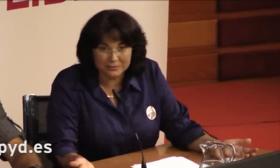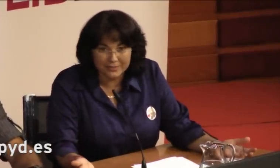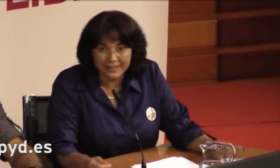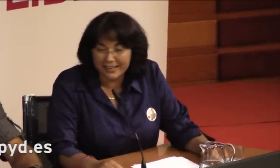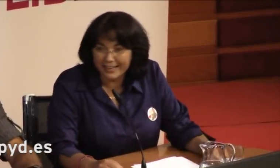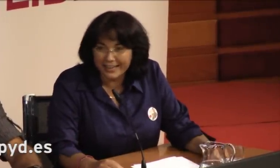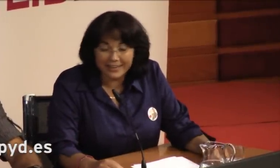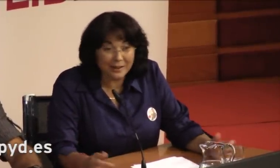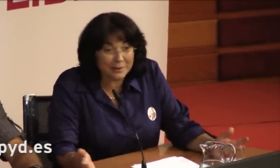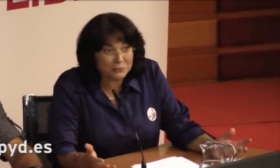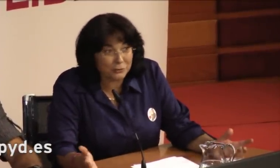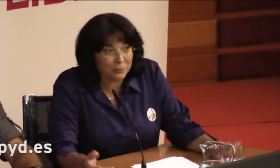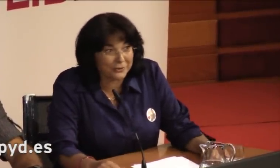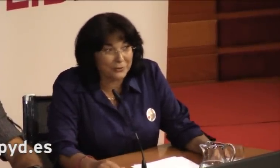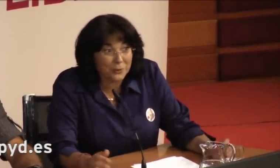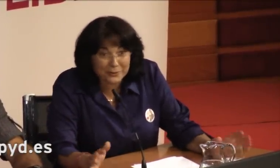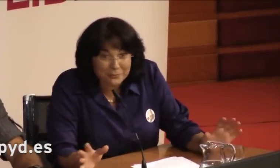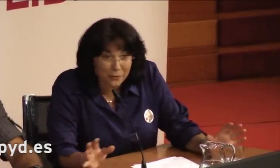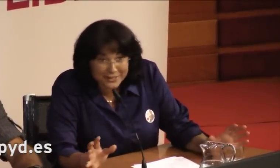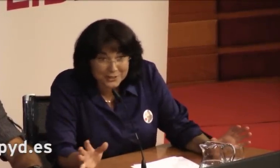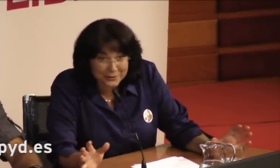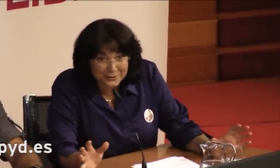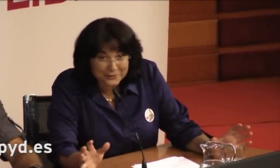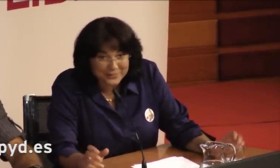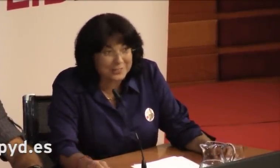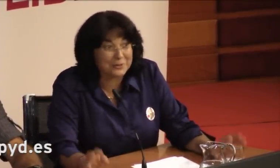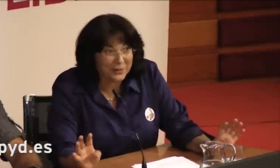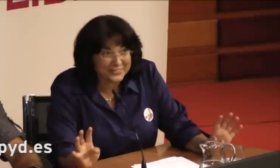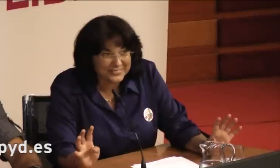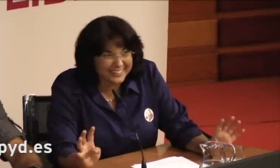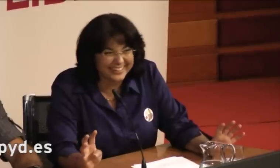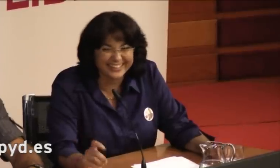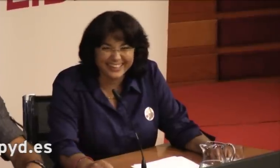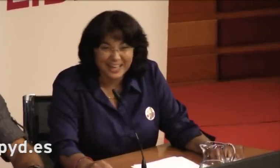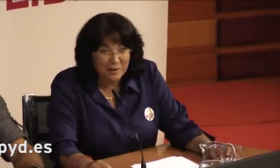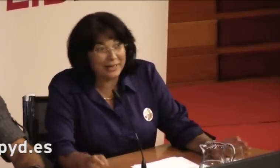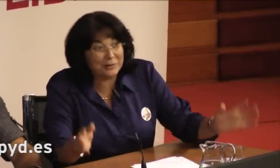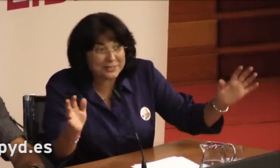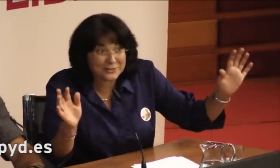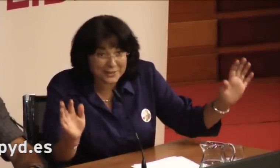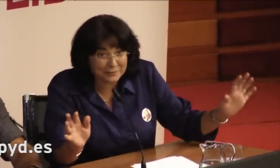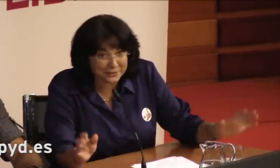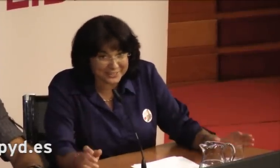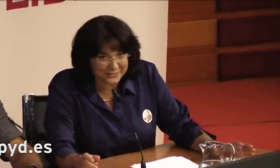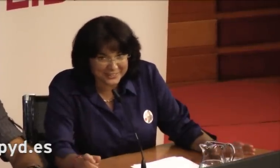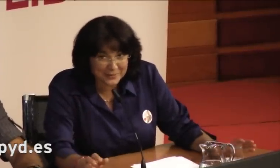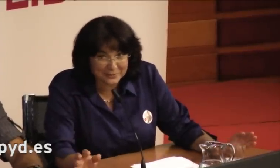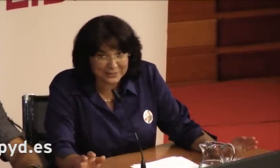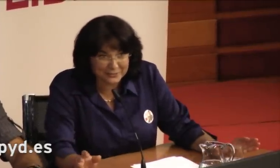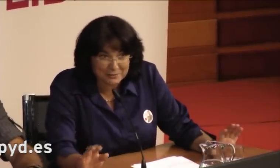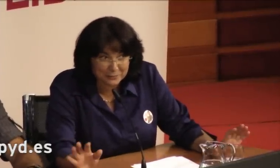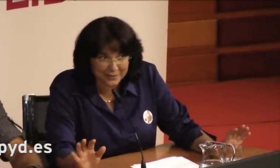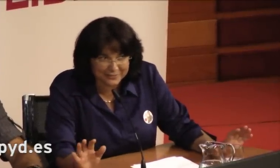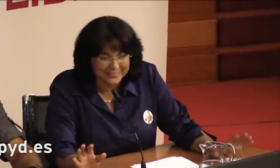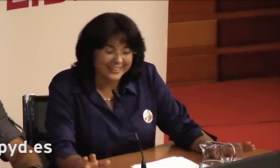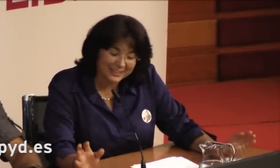pueblo. Hablamos con un grupito de mujeres, sobre todo, que somos cuatro. El hombre se nos ha ido, por cierto, nos ha abandonado,